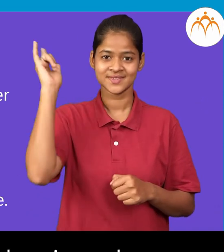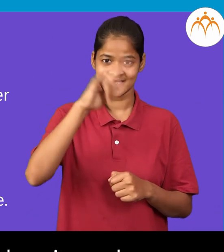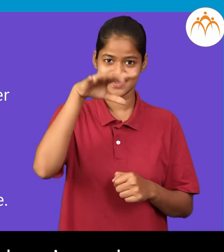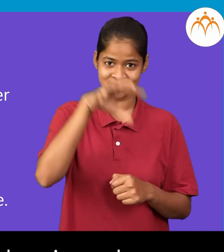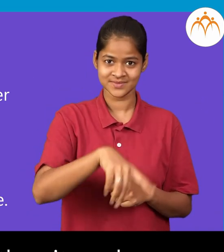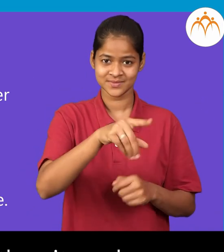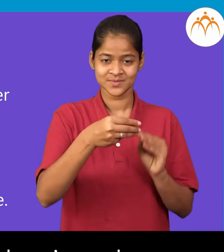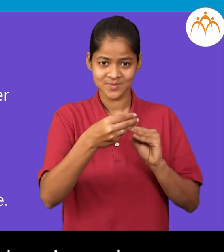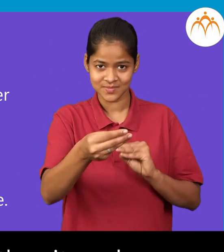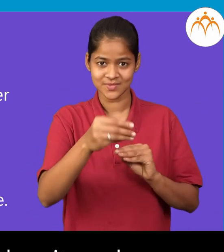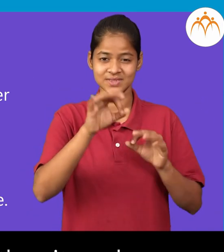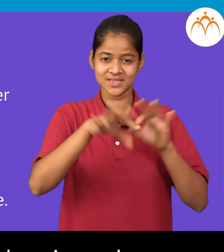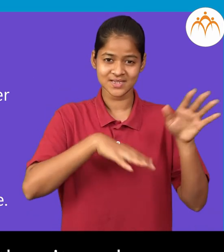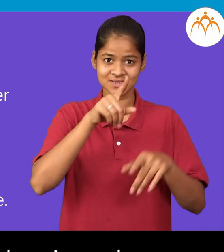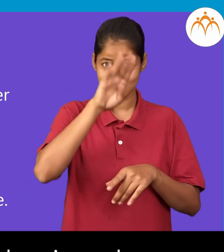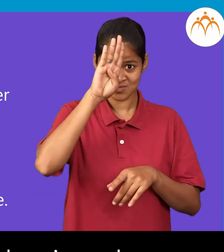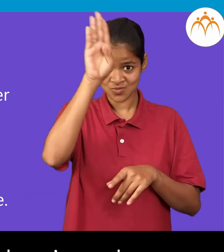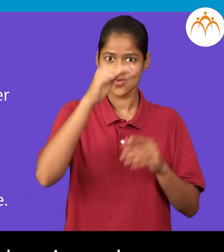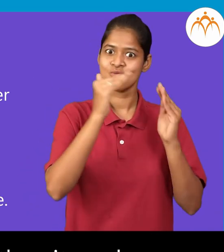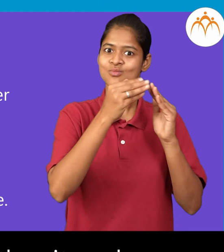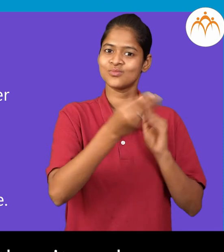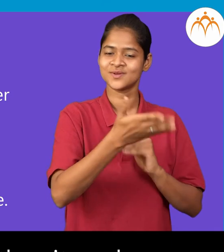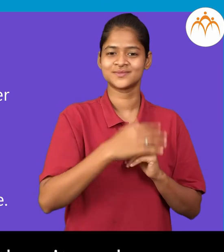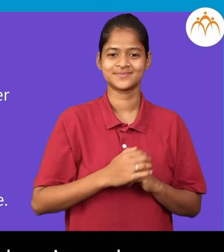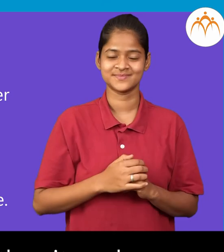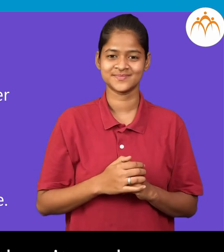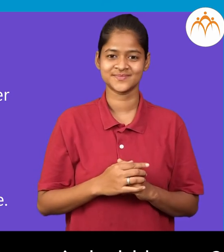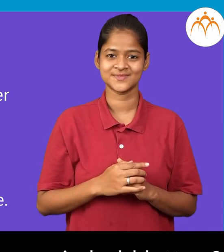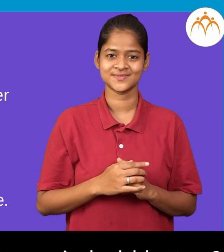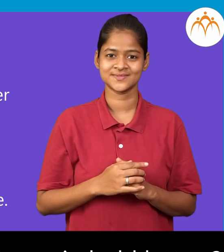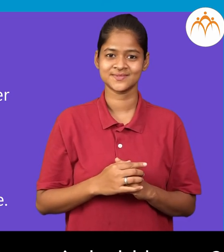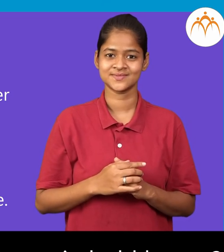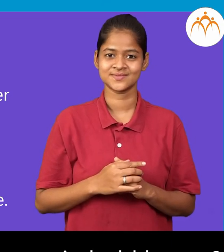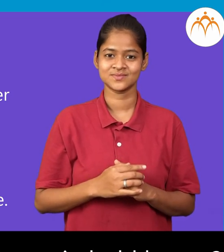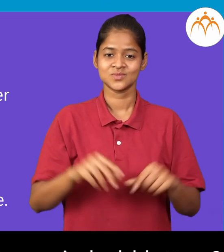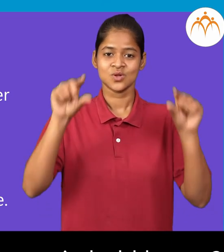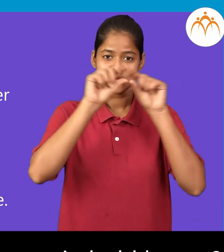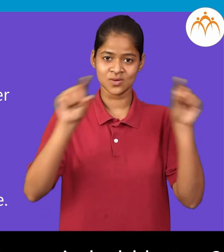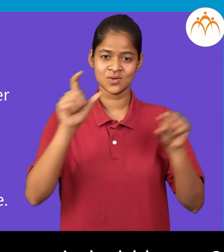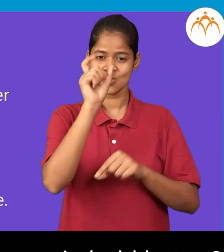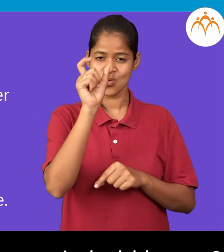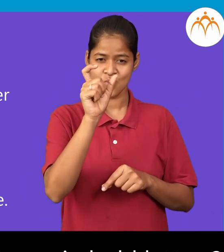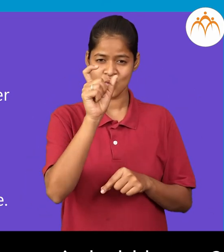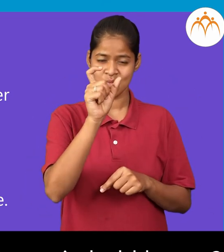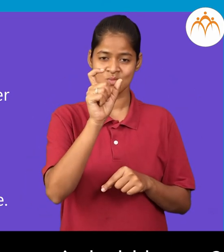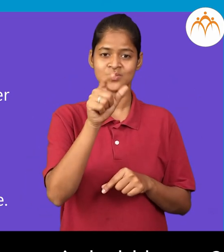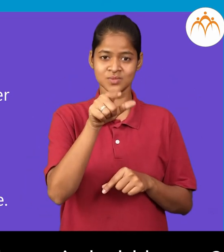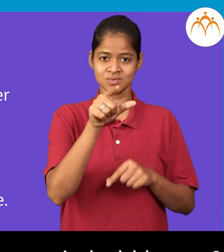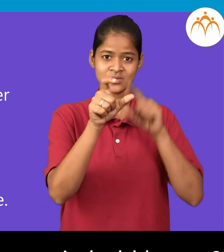एयरपोर्ट इज नियर द सिटी पैलेस. वॉट टाइप ऑफ वर्ड्स आर शोन इन बोल्ड